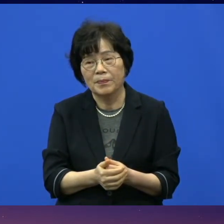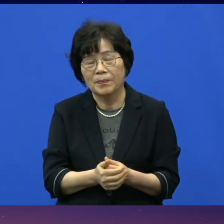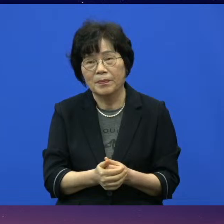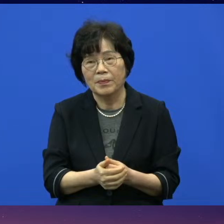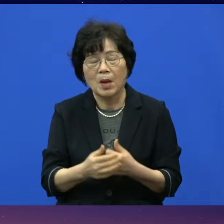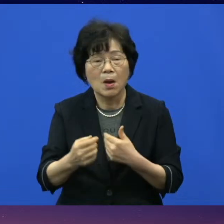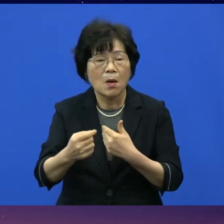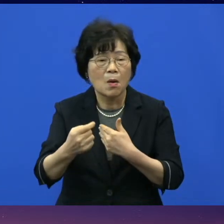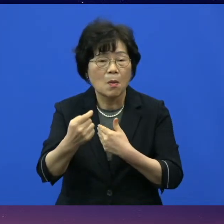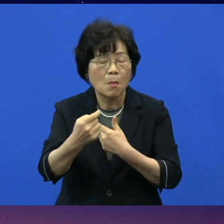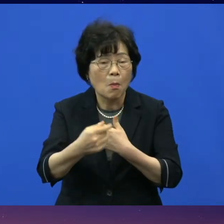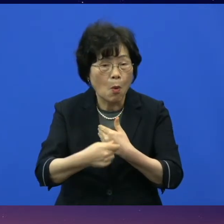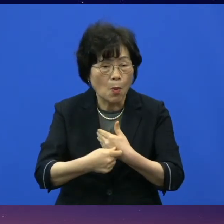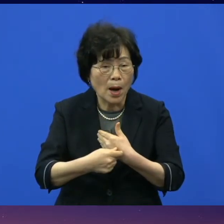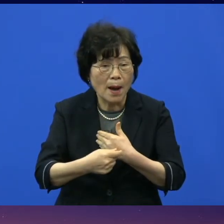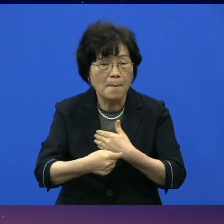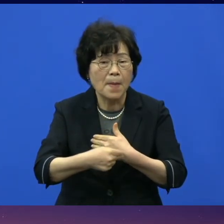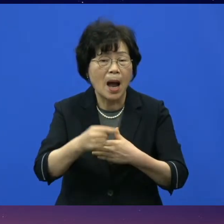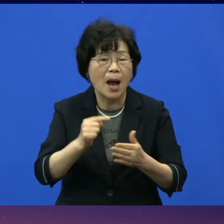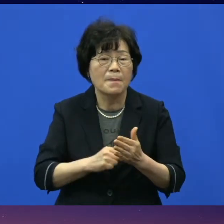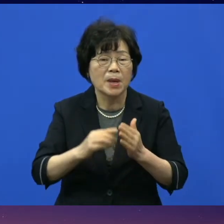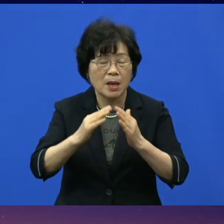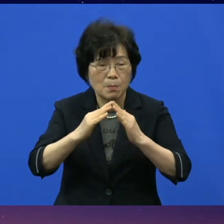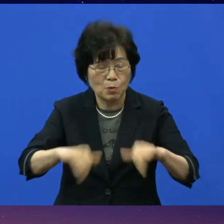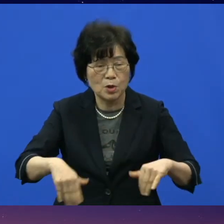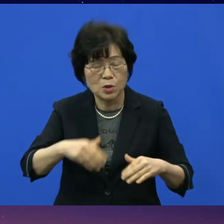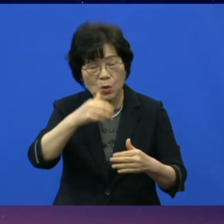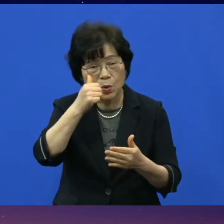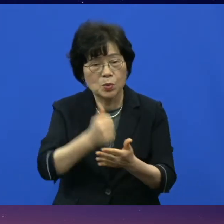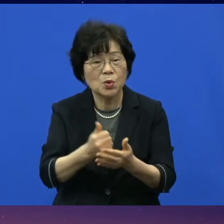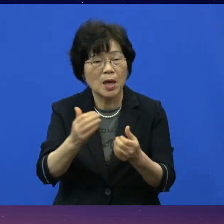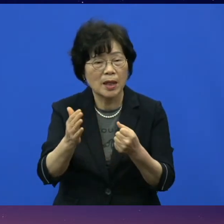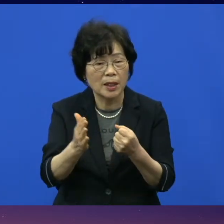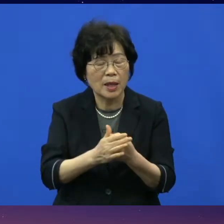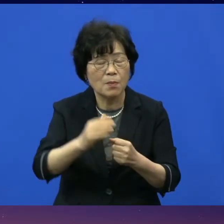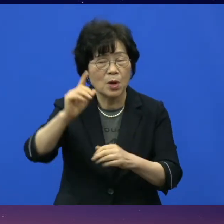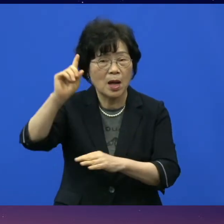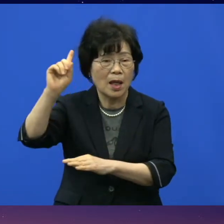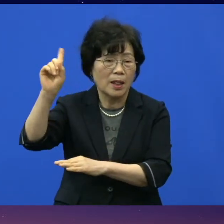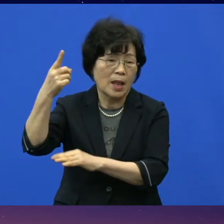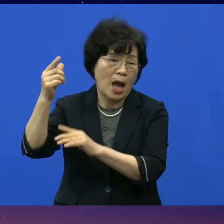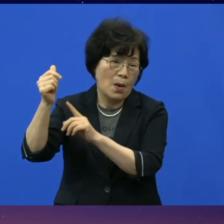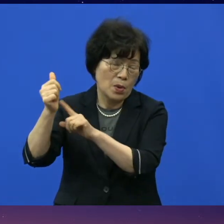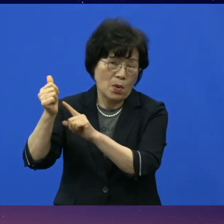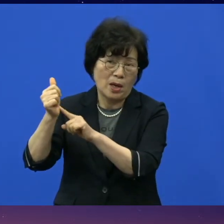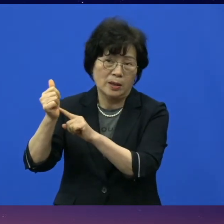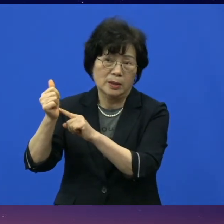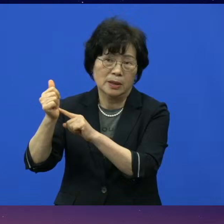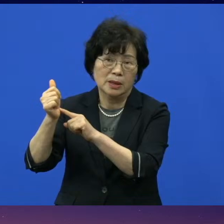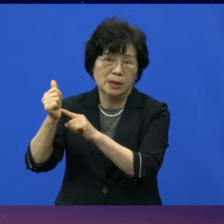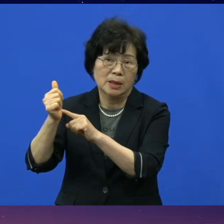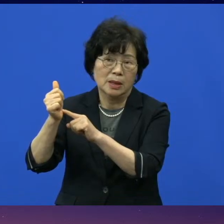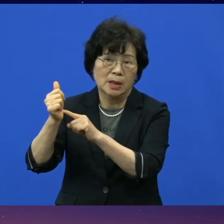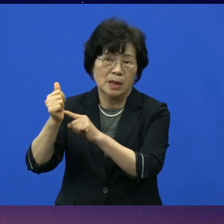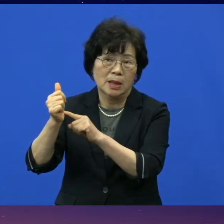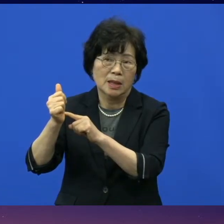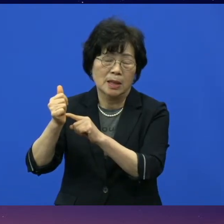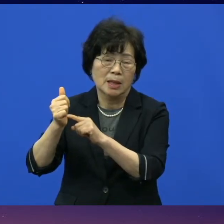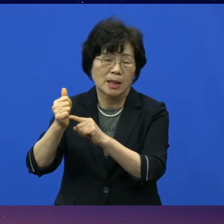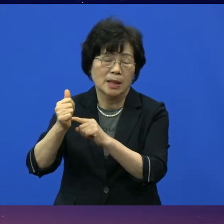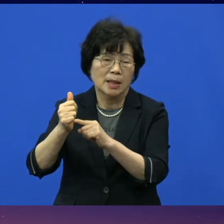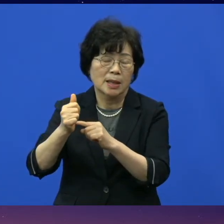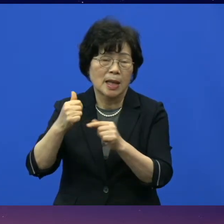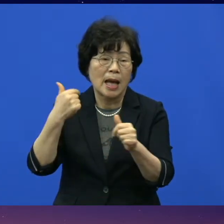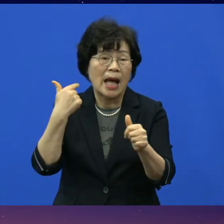몸과 마음이 무너지고요. 그 죄로 인하여 다윗은 나단 선지자가 찾아올